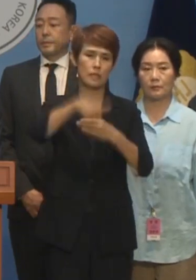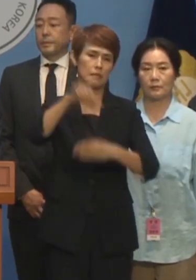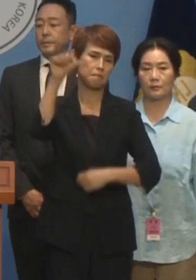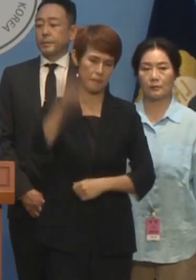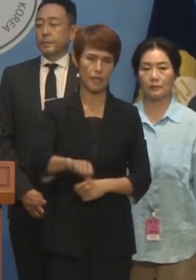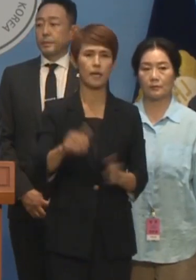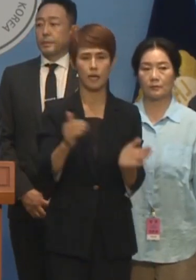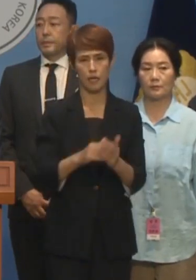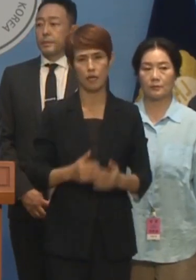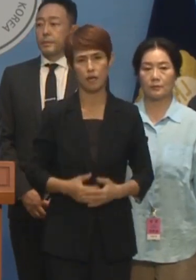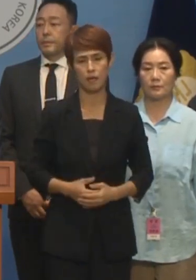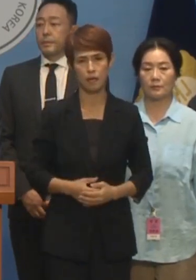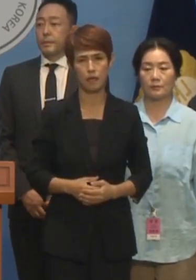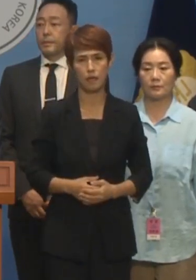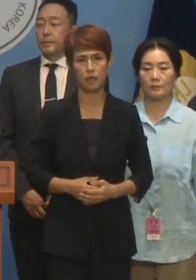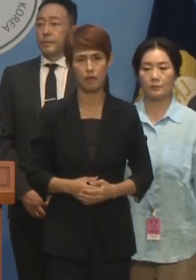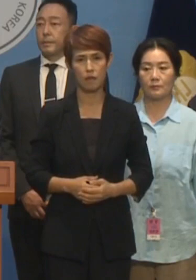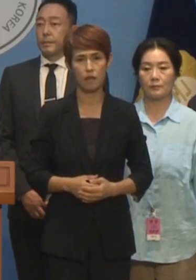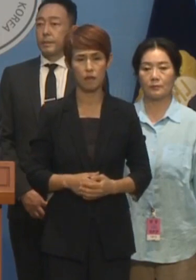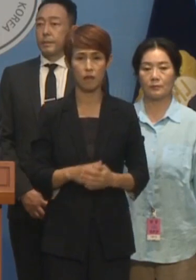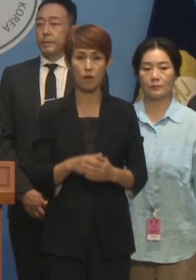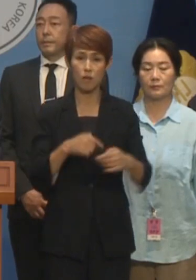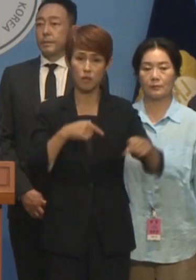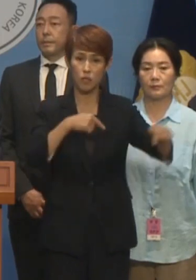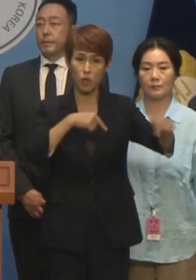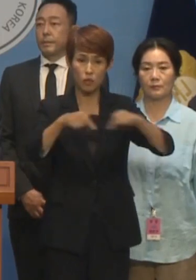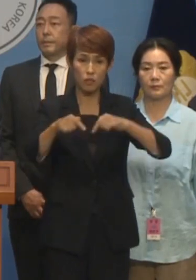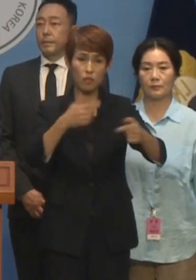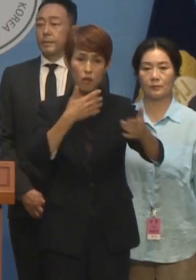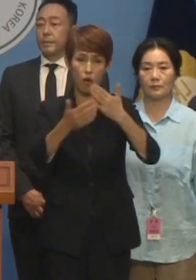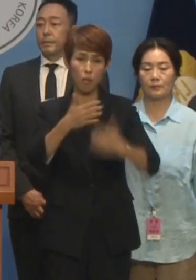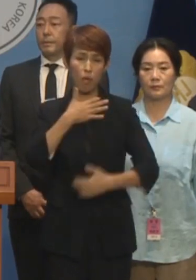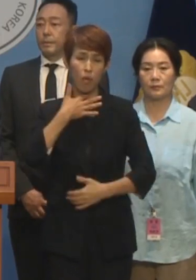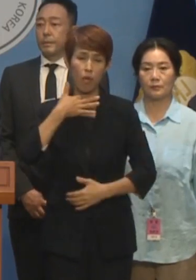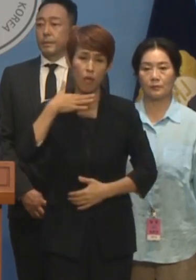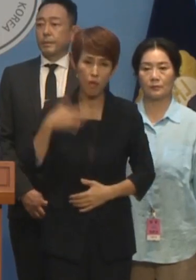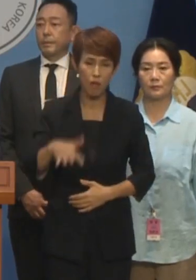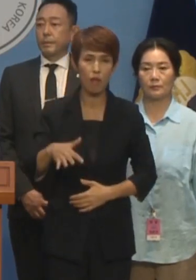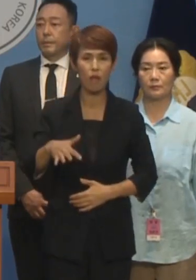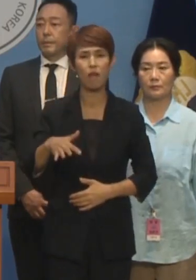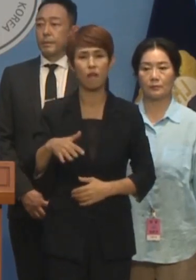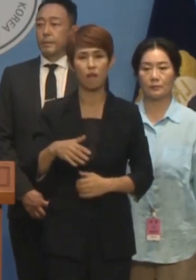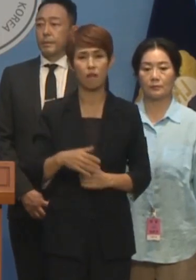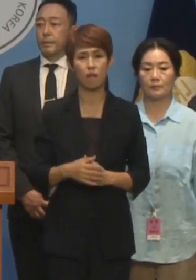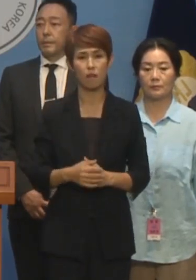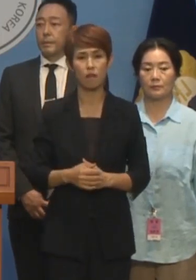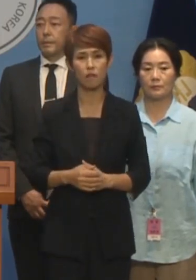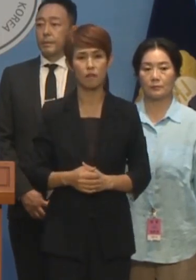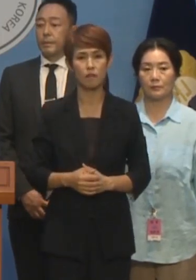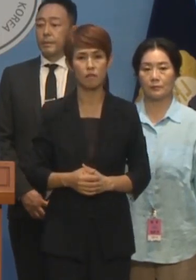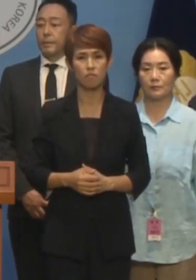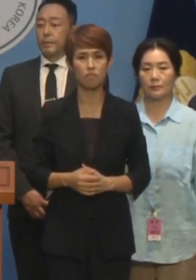한 번의 선거나 정치적 경험도 없이 원맨쇼의 의지에